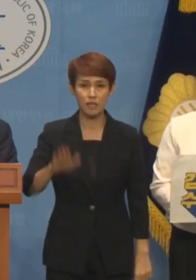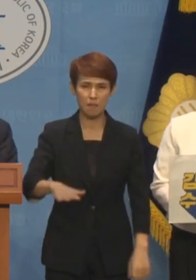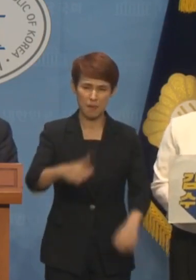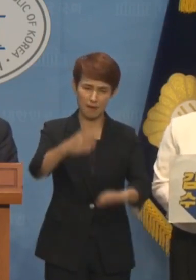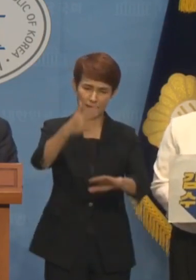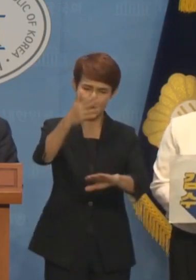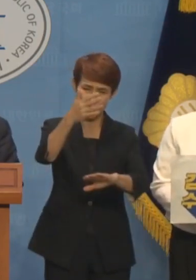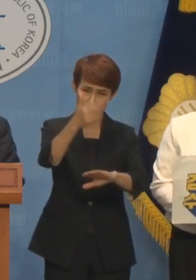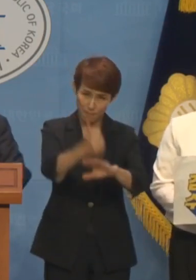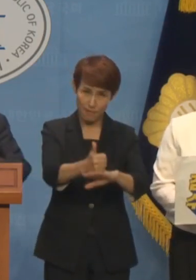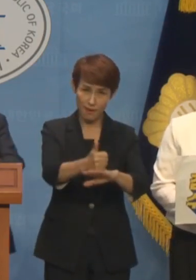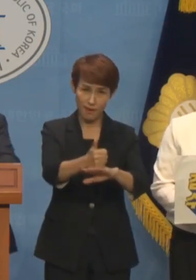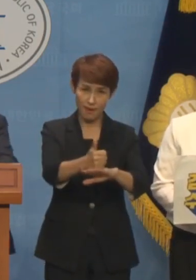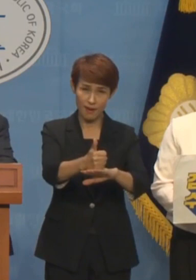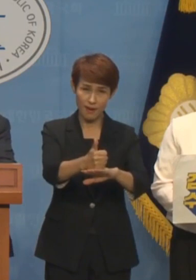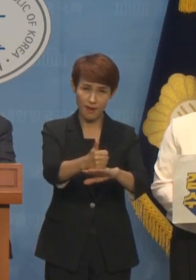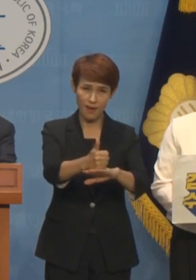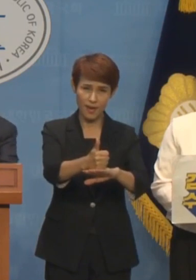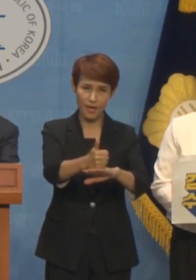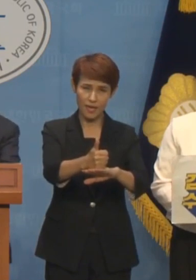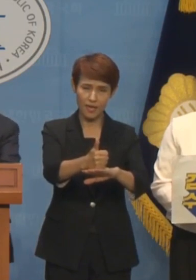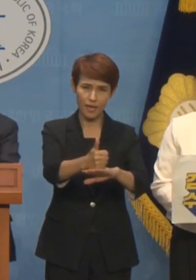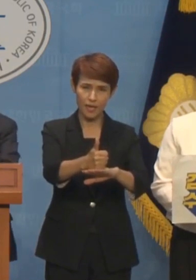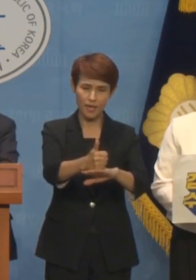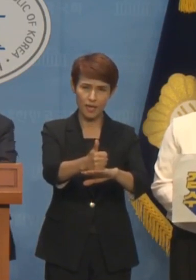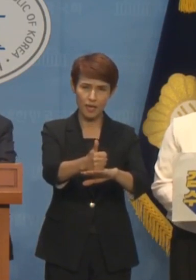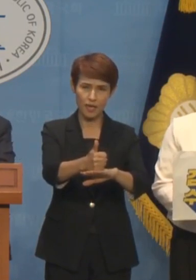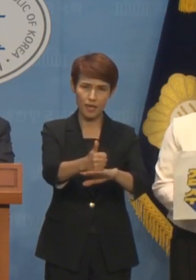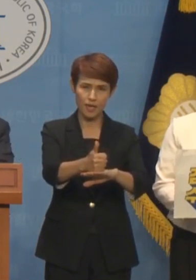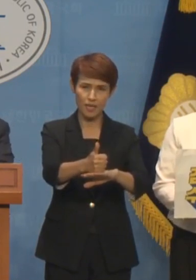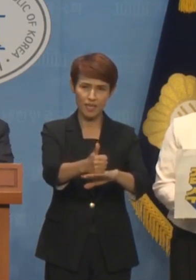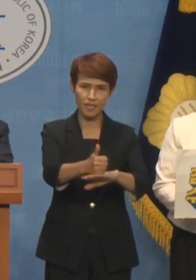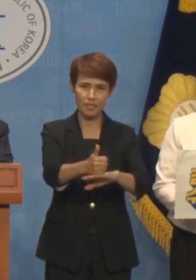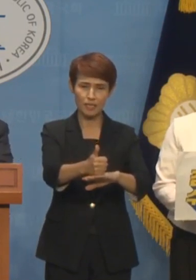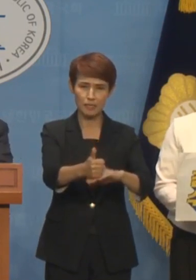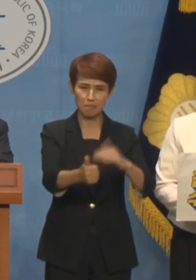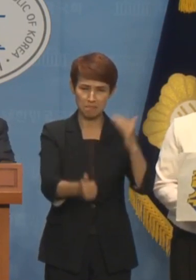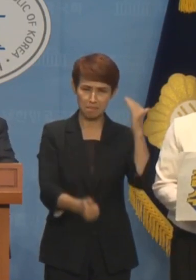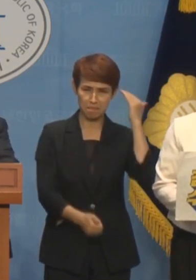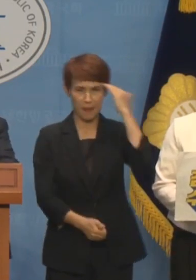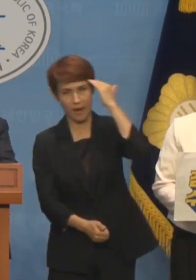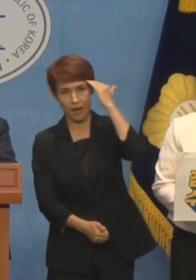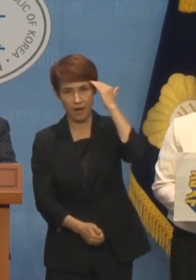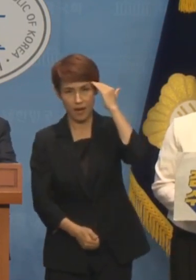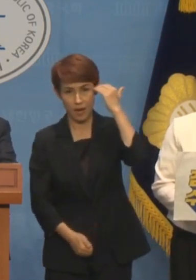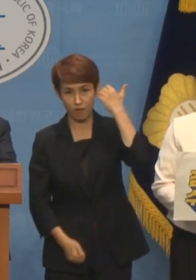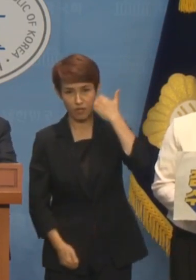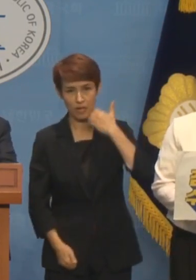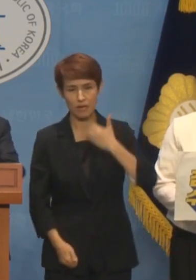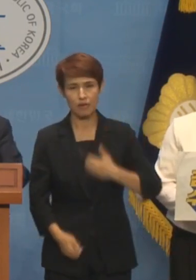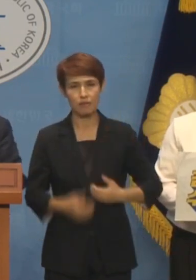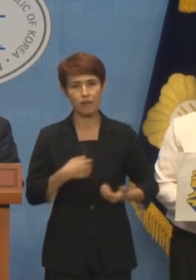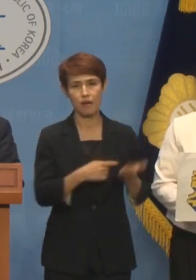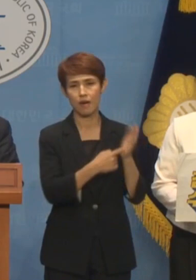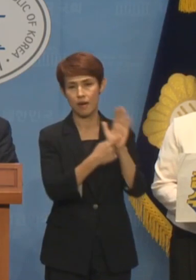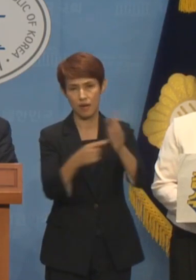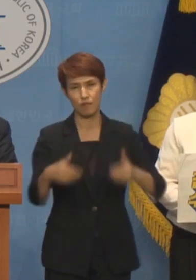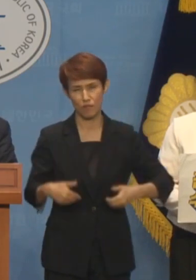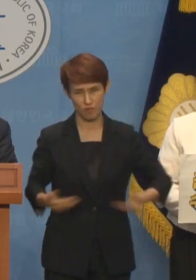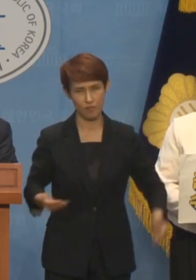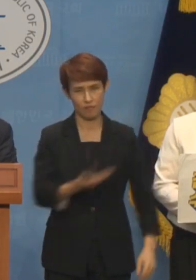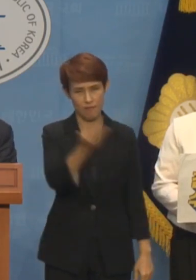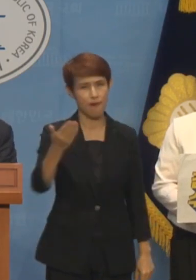퍼즐을 어떤 세력이 맡고 있는 겁니다. 어떤 세력이라는 건 말씀을 안 드려도